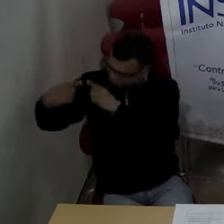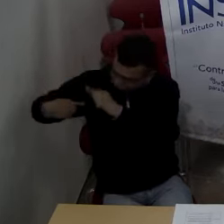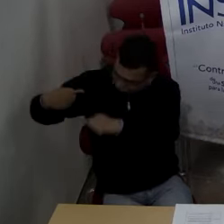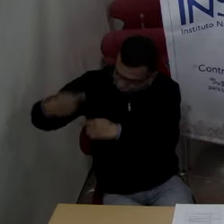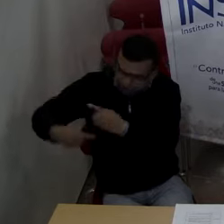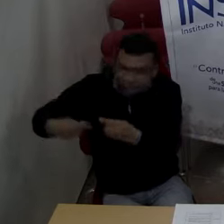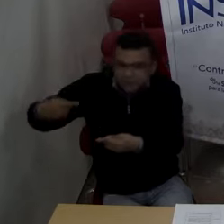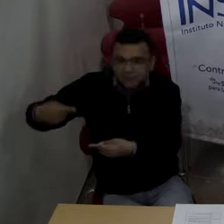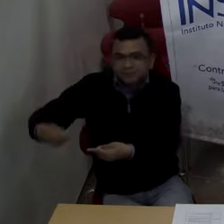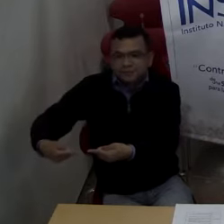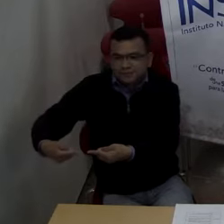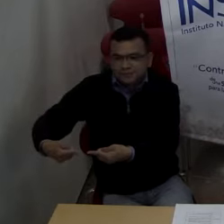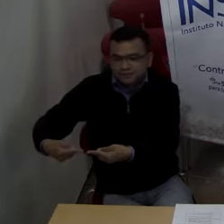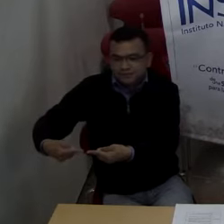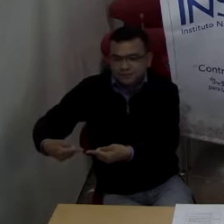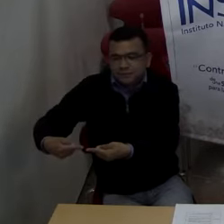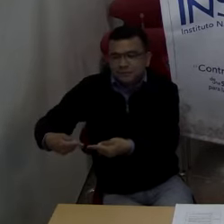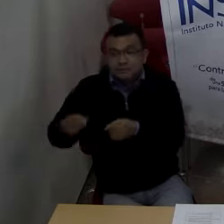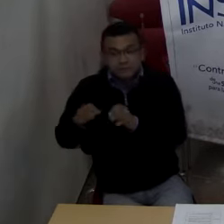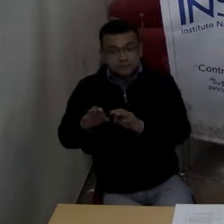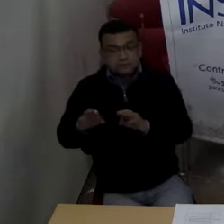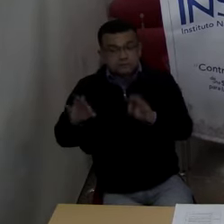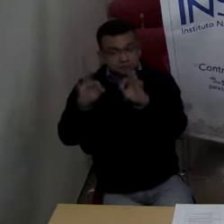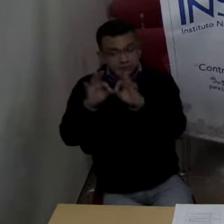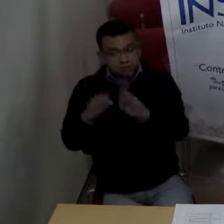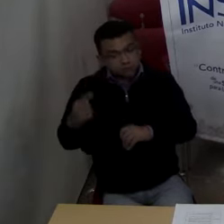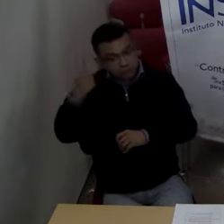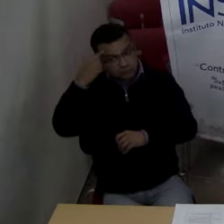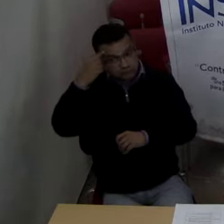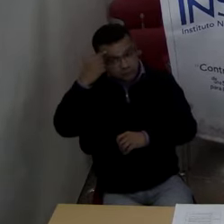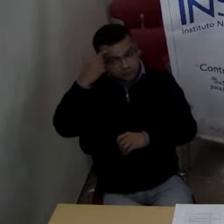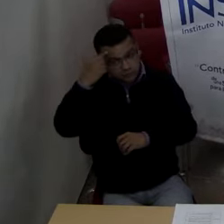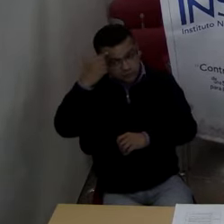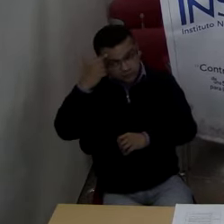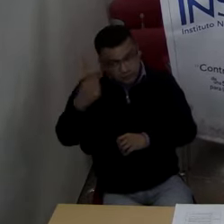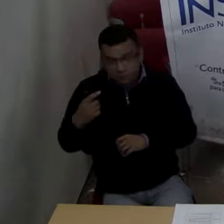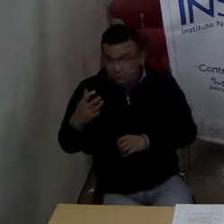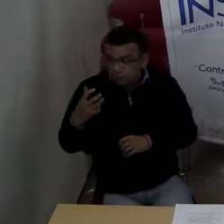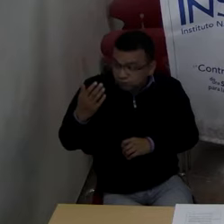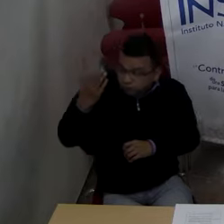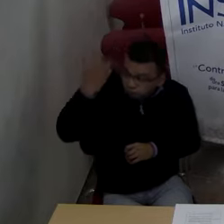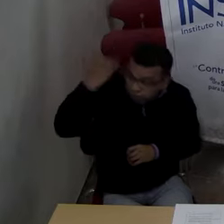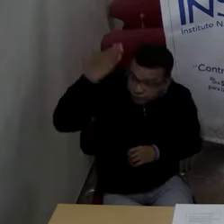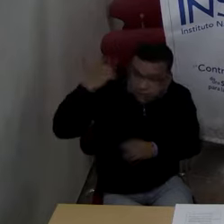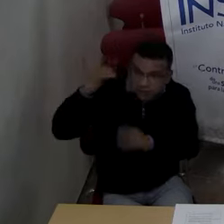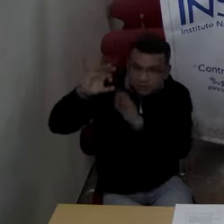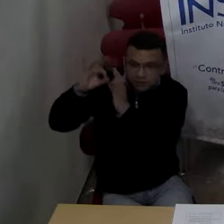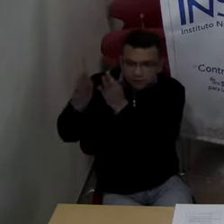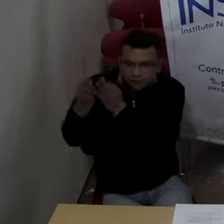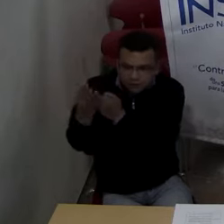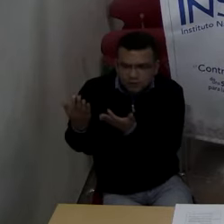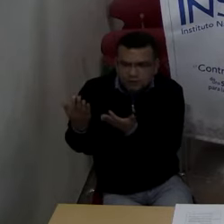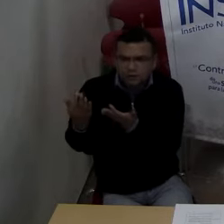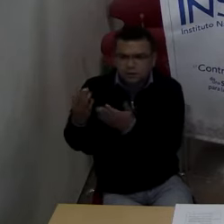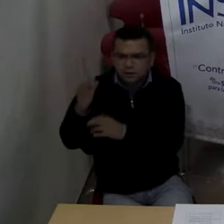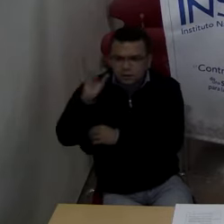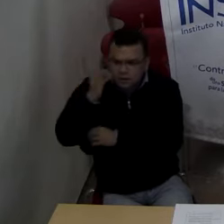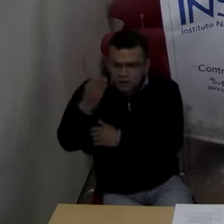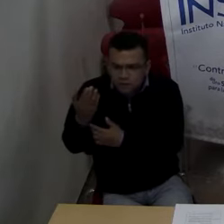la historia familiar de sordera es una de las mayores causas, como vamos a ver en